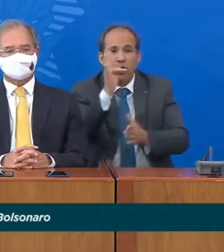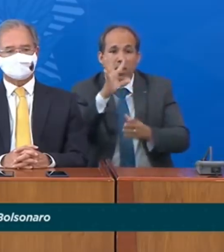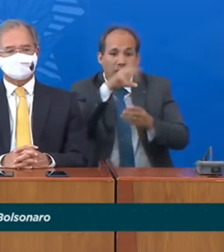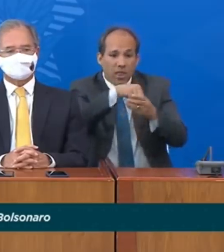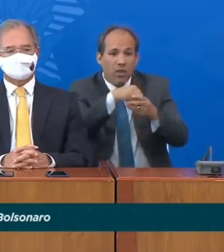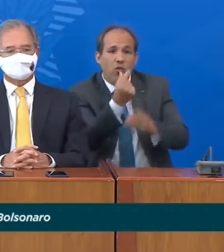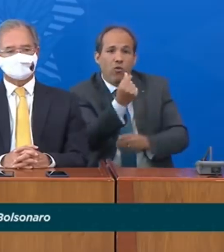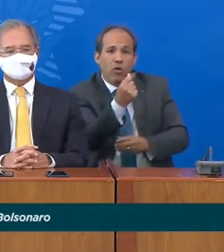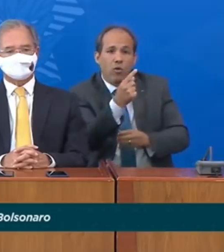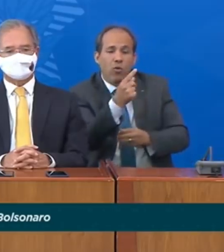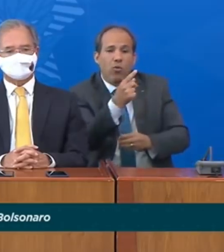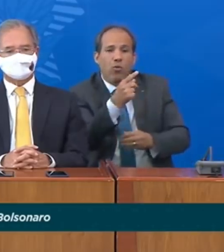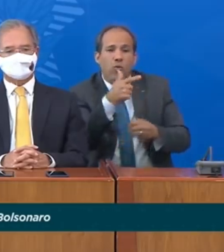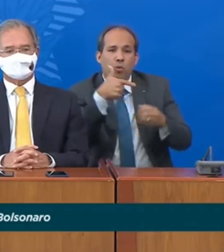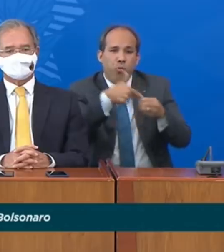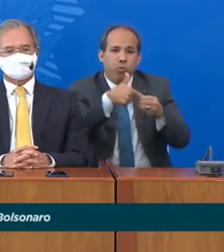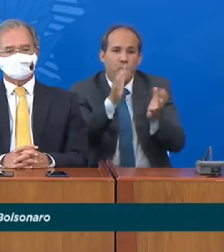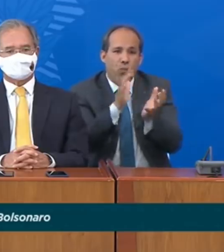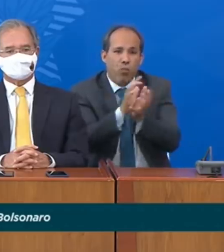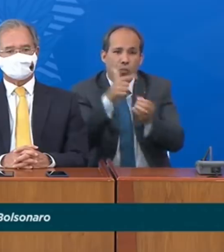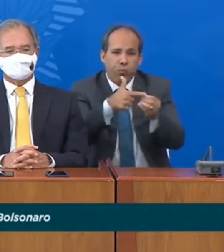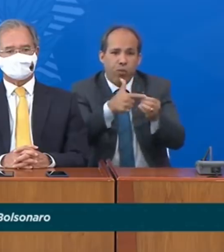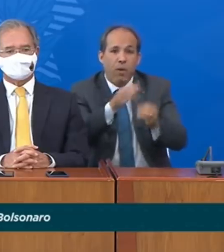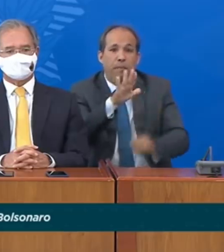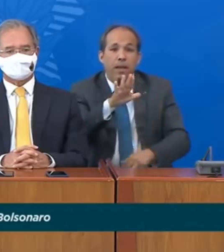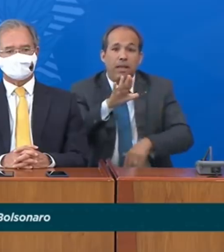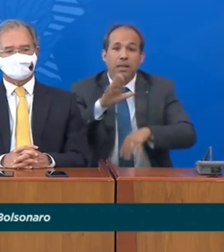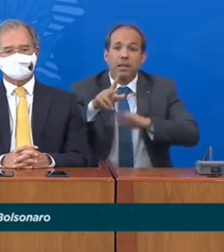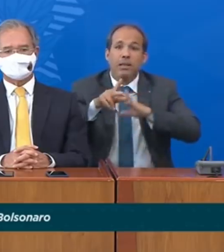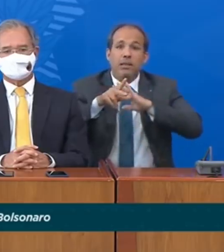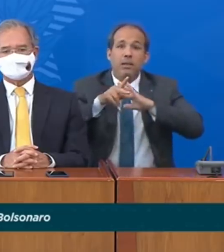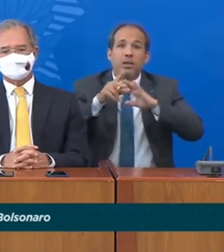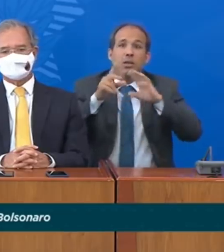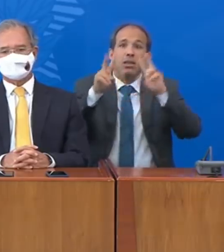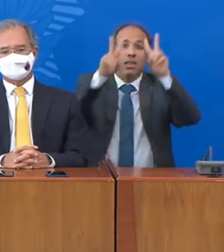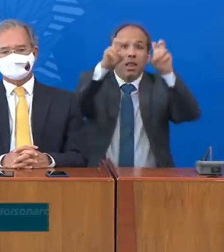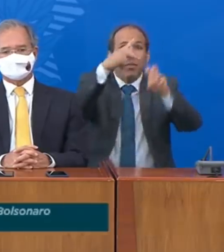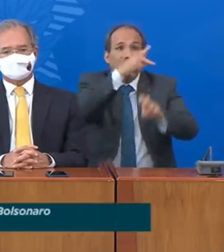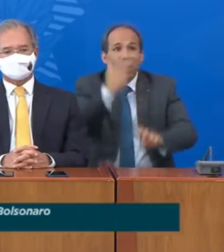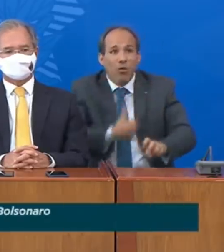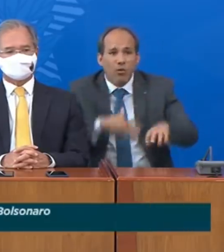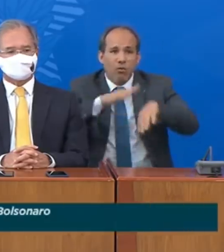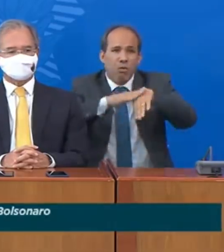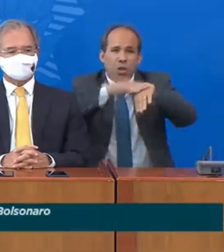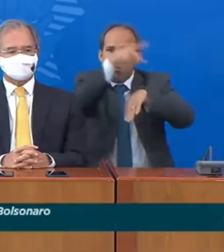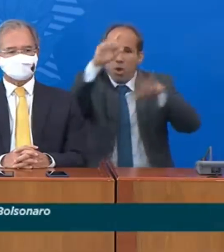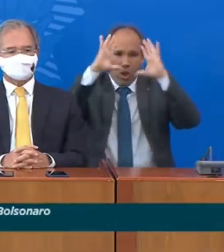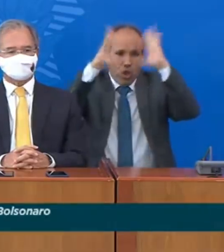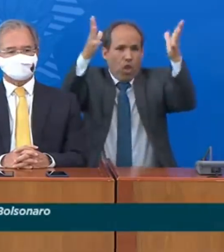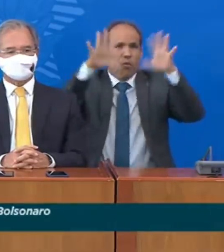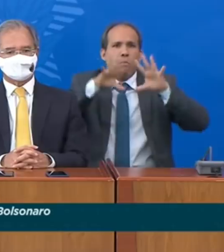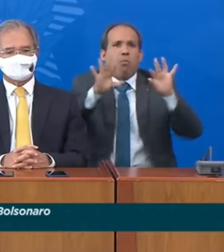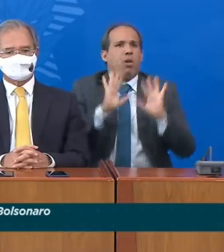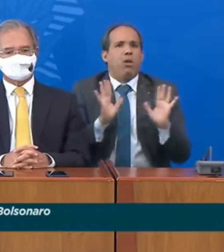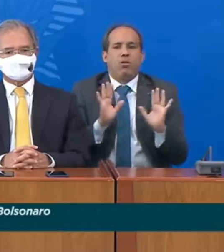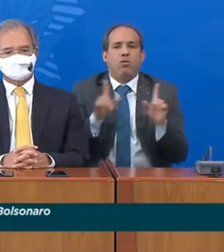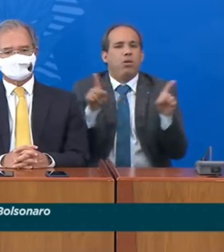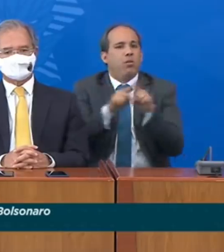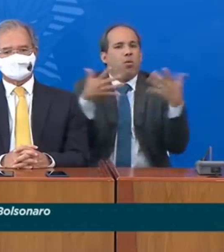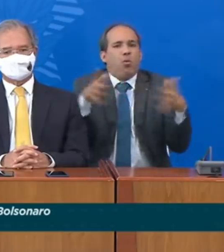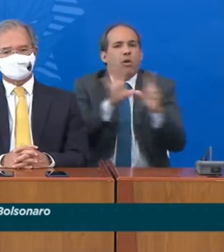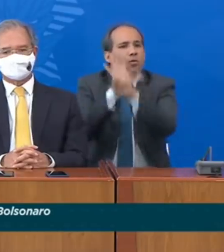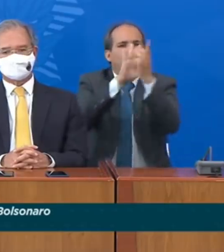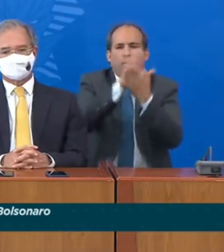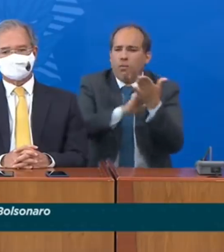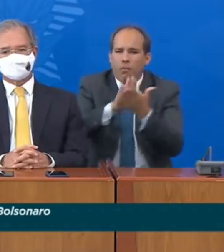aos governadores, essa política é própria deles. Nós não interferimos também, nem buscamos interferir, afinal de